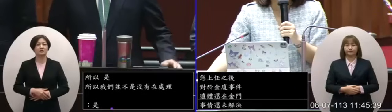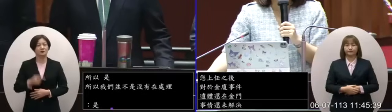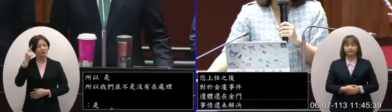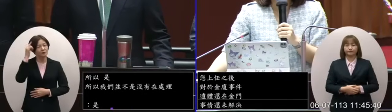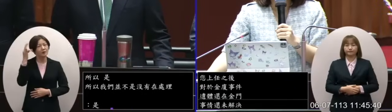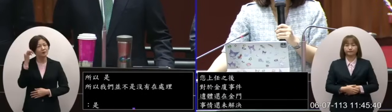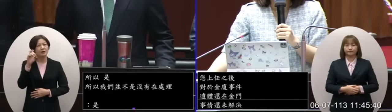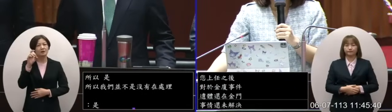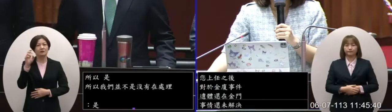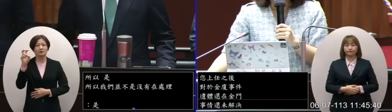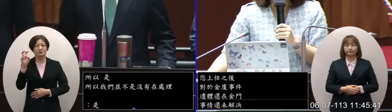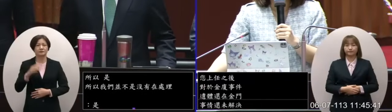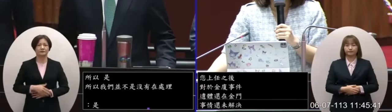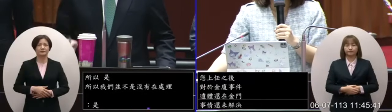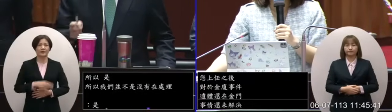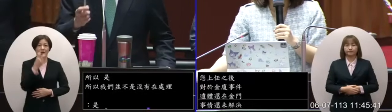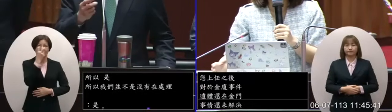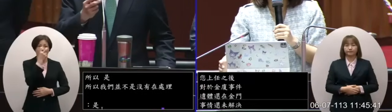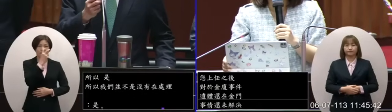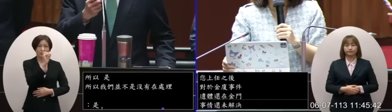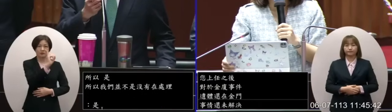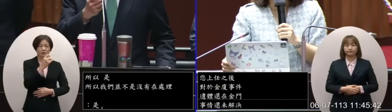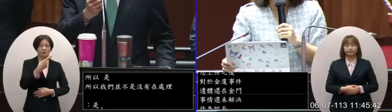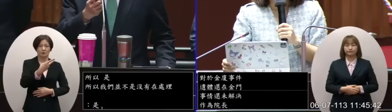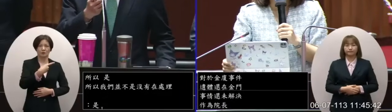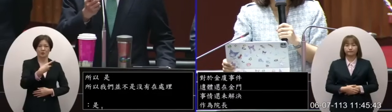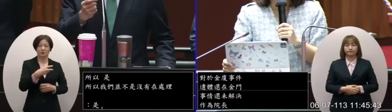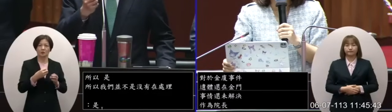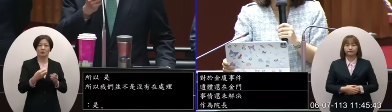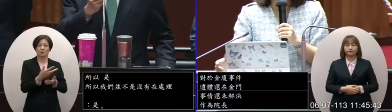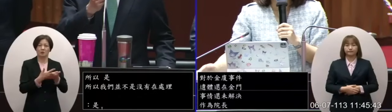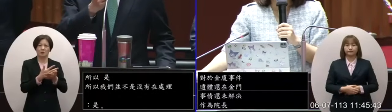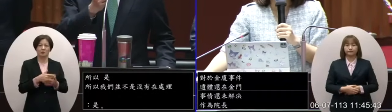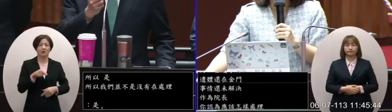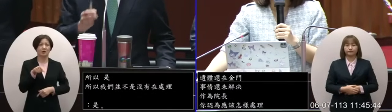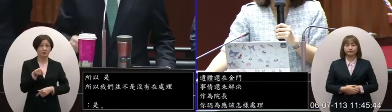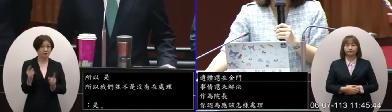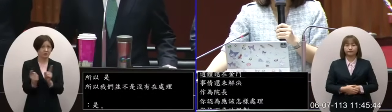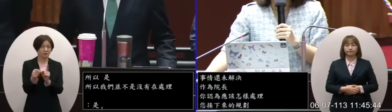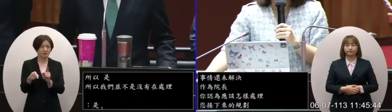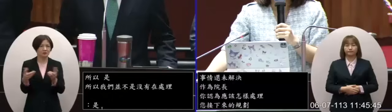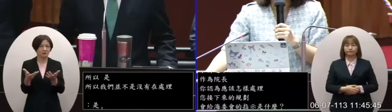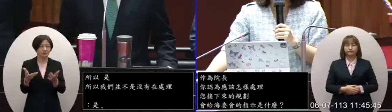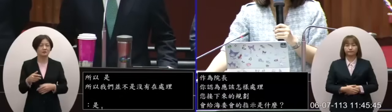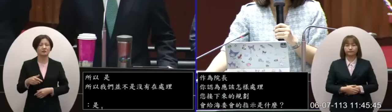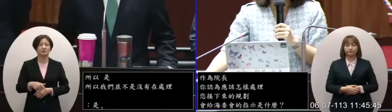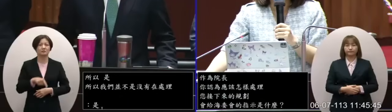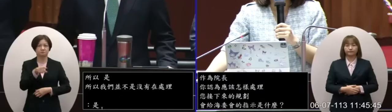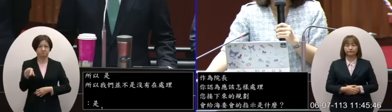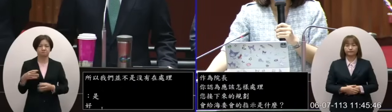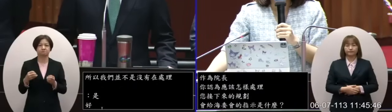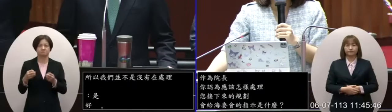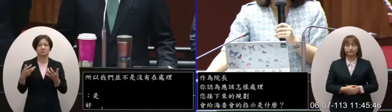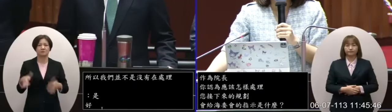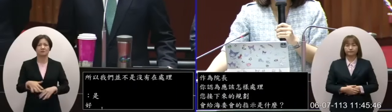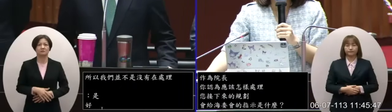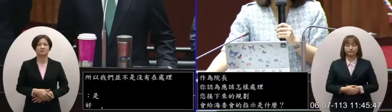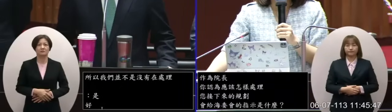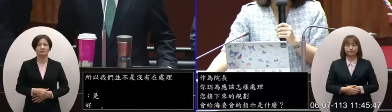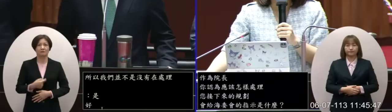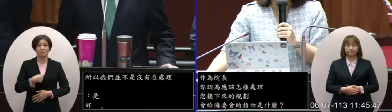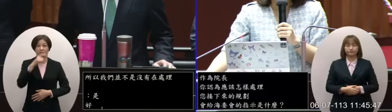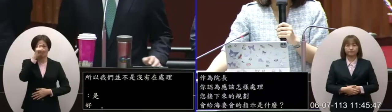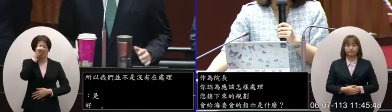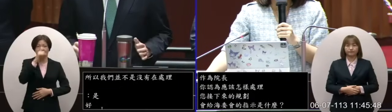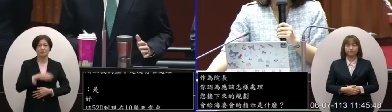我跟管主委就很多的业务政策，包括这一件事件，我们都有一些讨论过。 我当然希望他能够